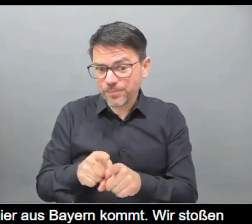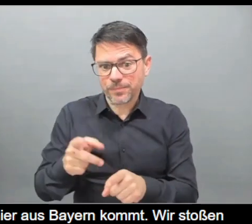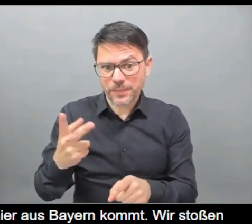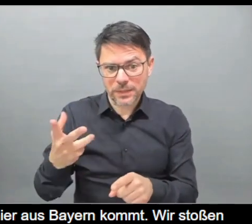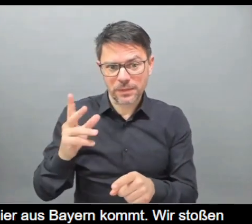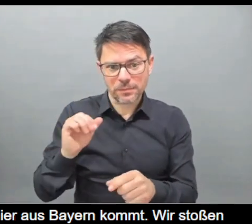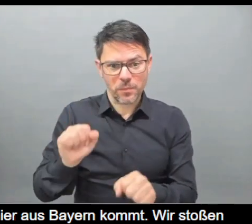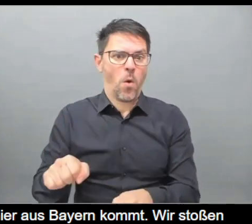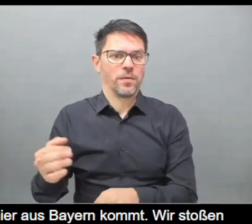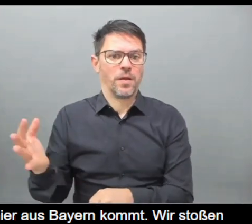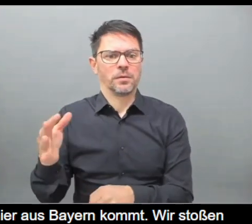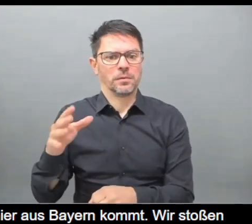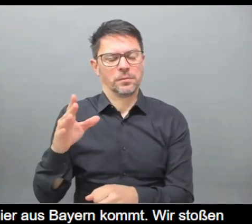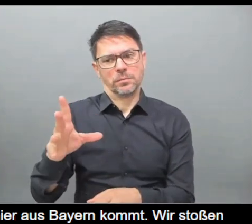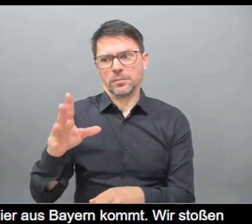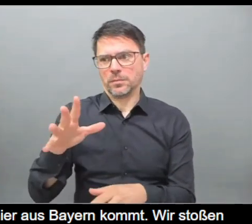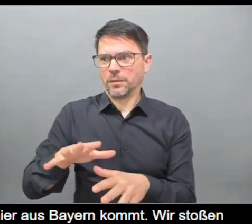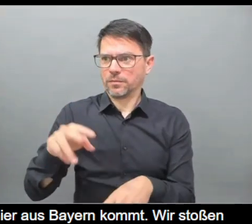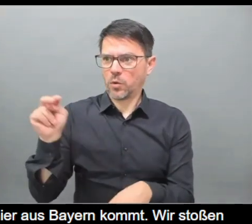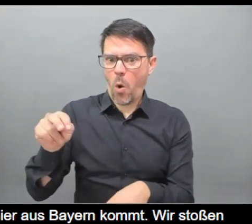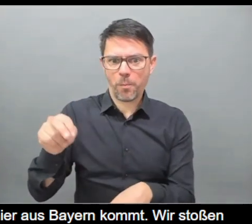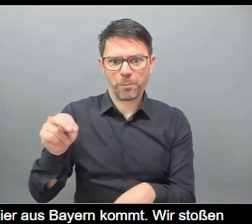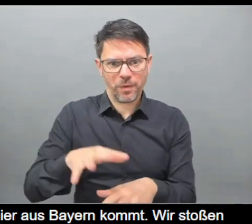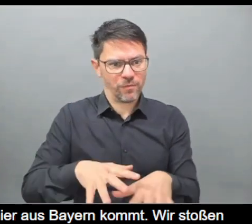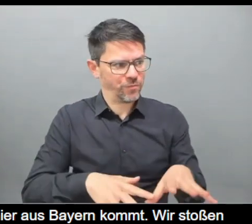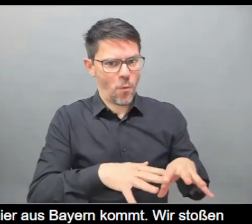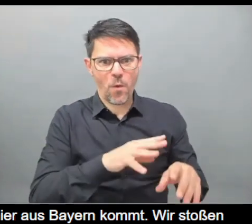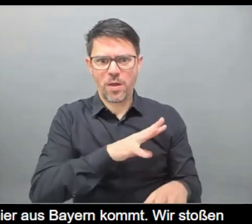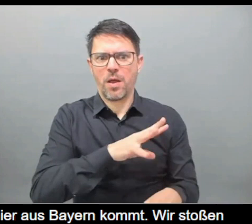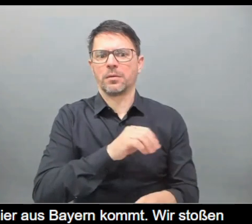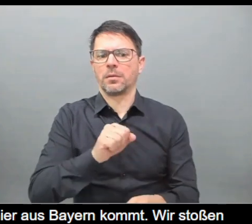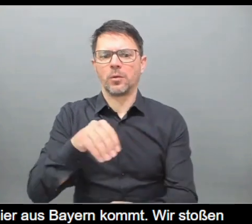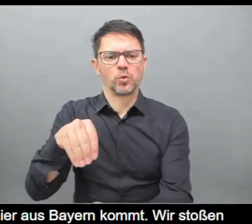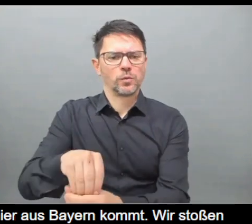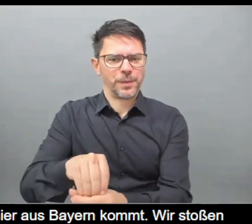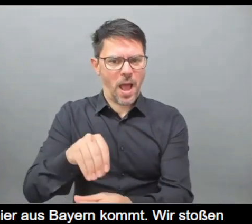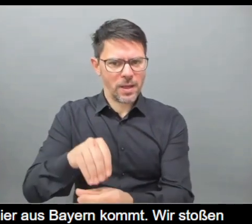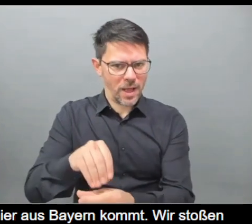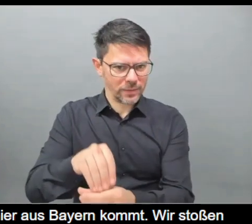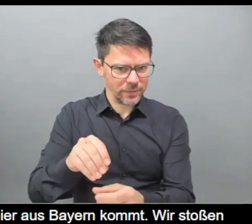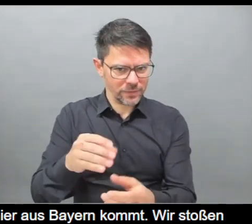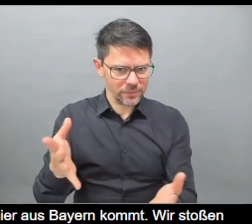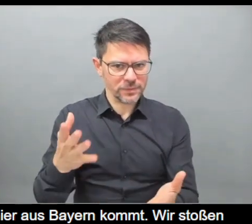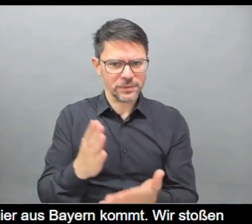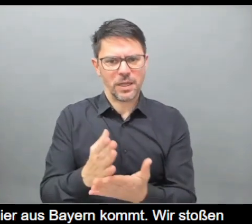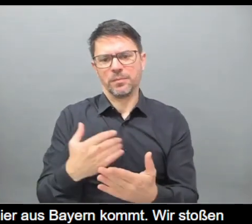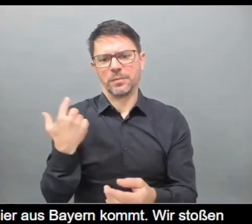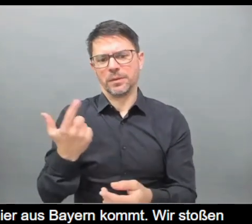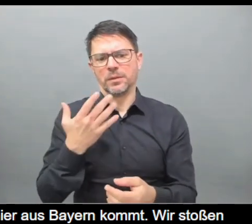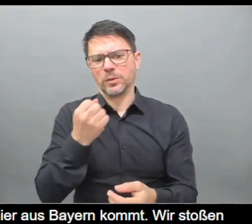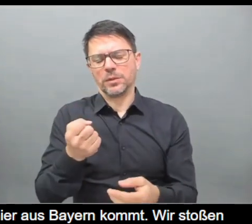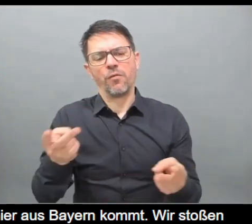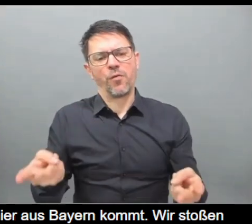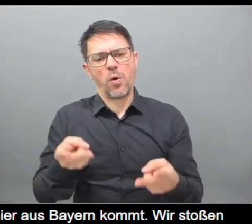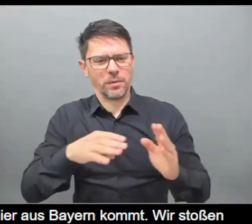bis hin zu verschiedenen Arten von Speichern, bis hin zu Pumpspeichern, wo wir auch versuchen, eben größere überregionale